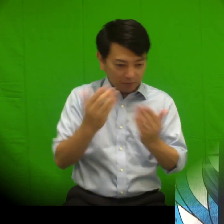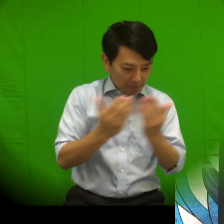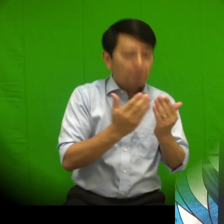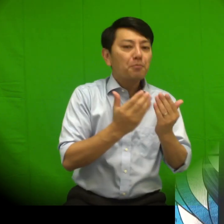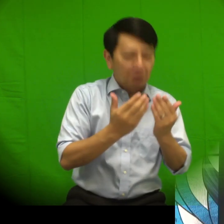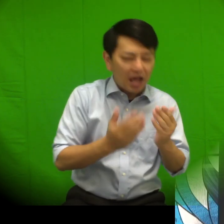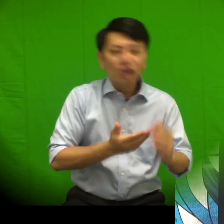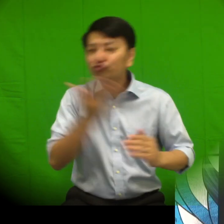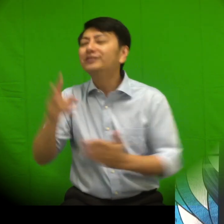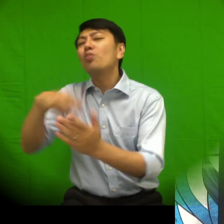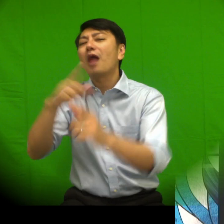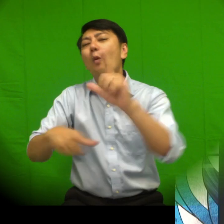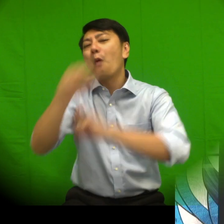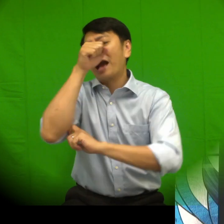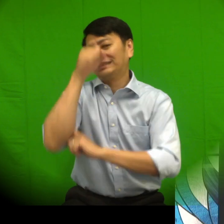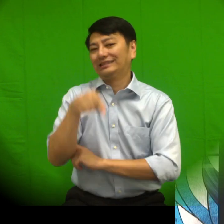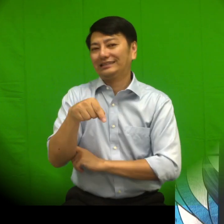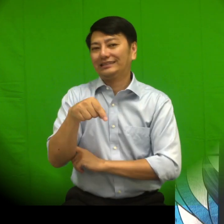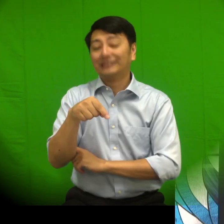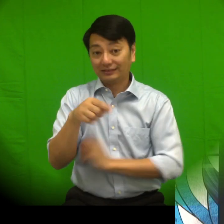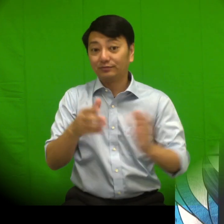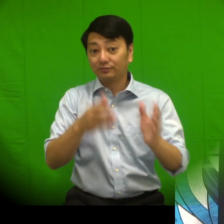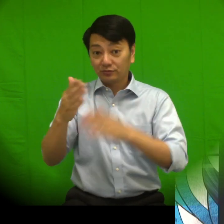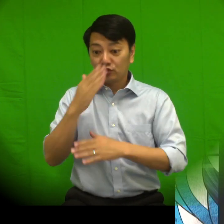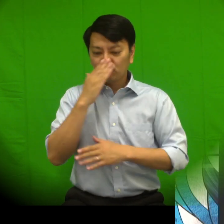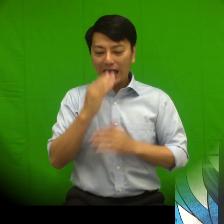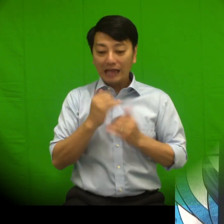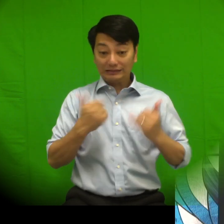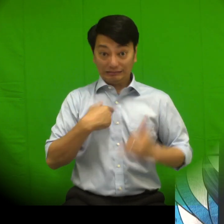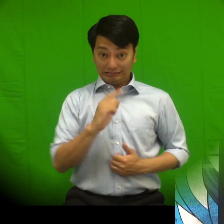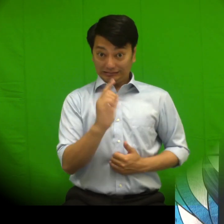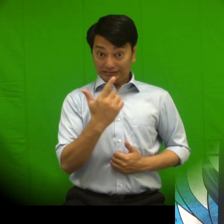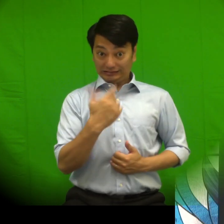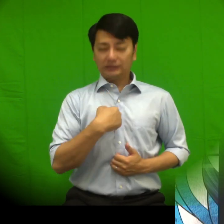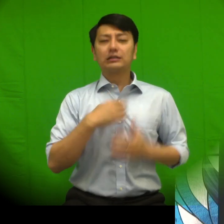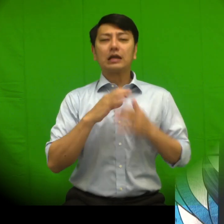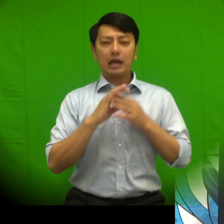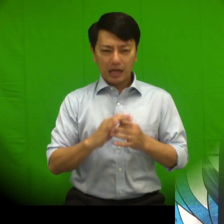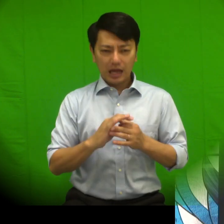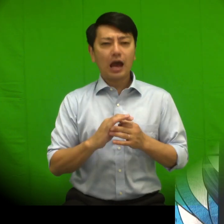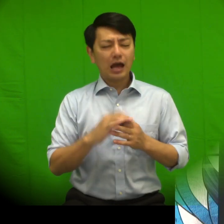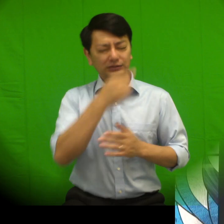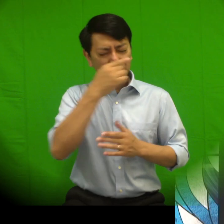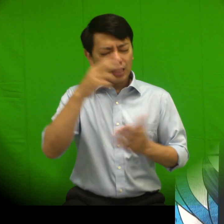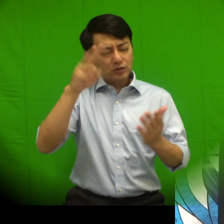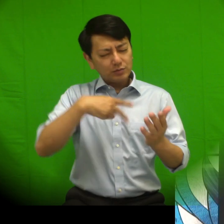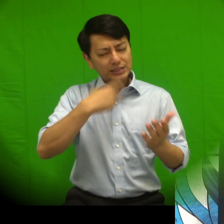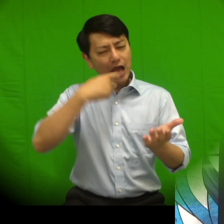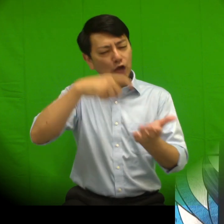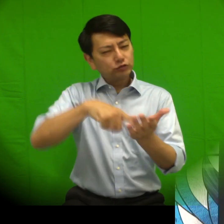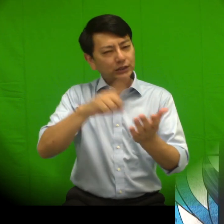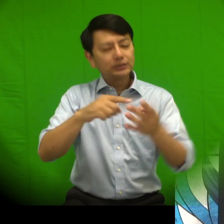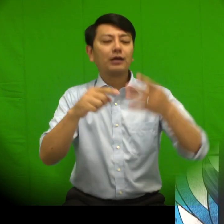もしれませんユダヤ人でない私たちが呼んで一番わかりやすいのはマルコの福音書です